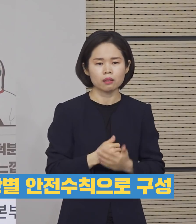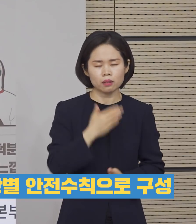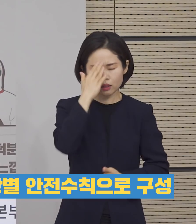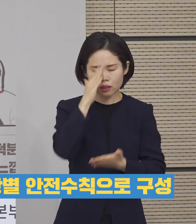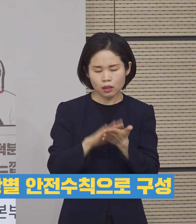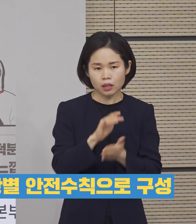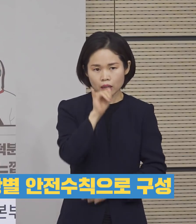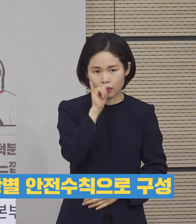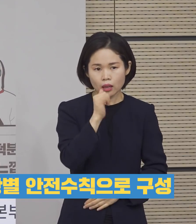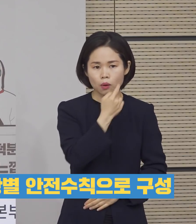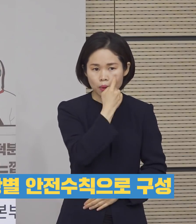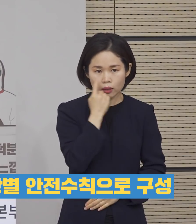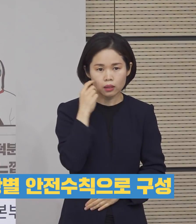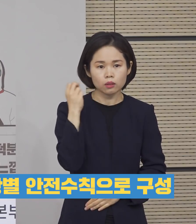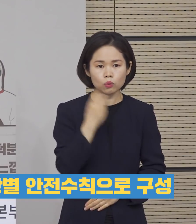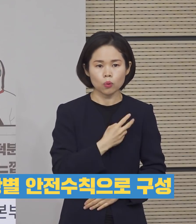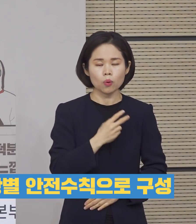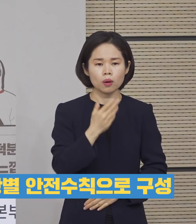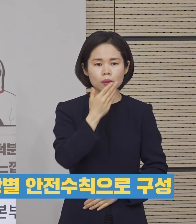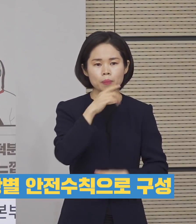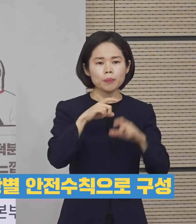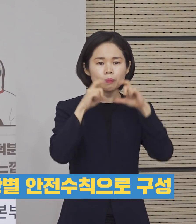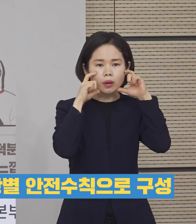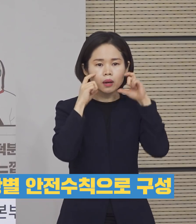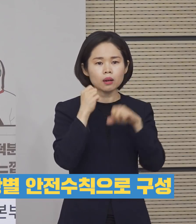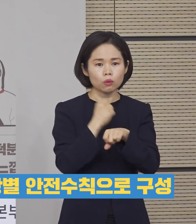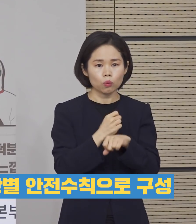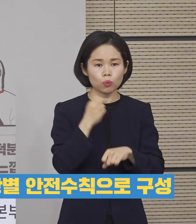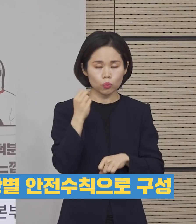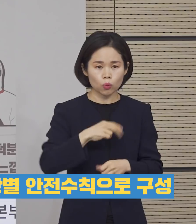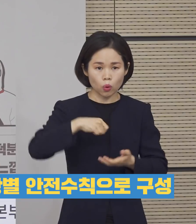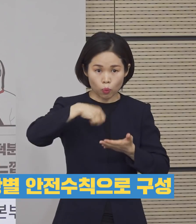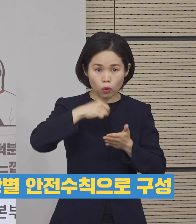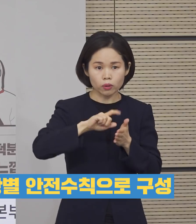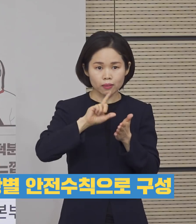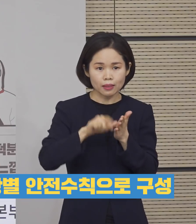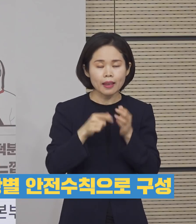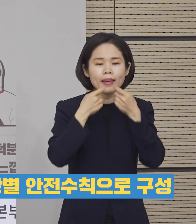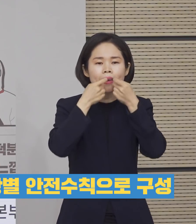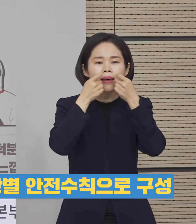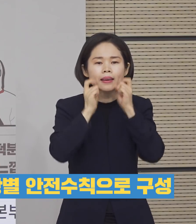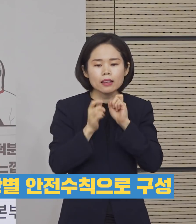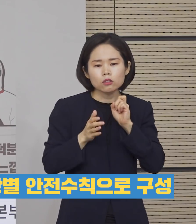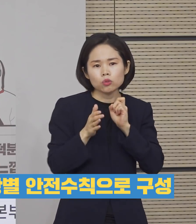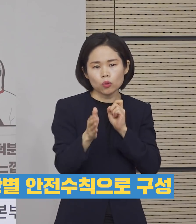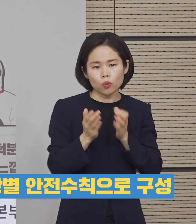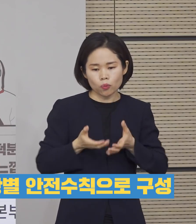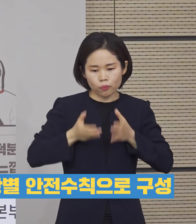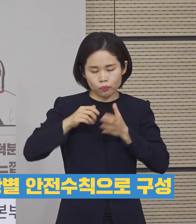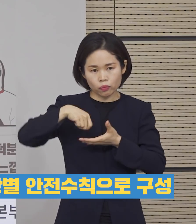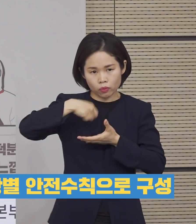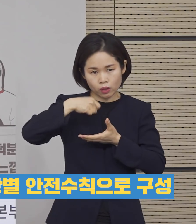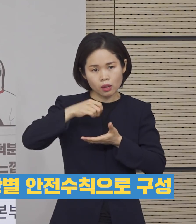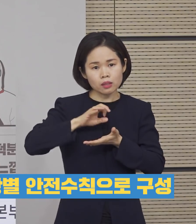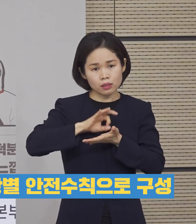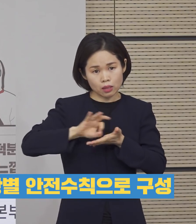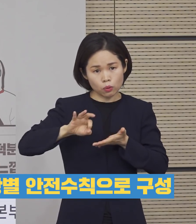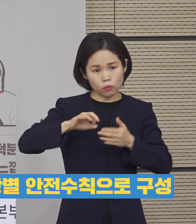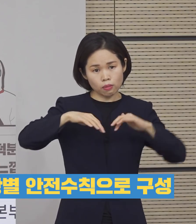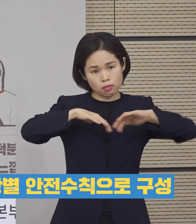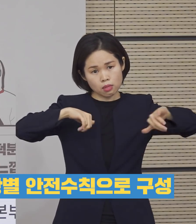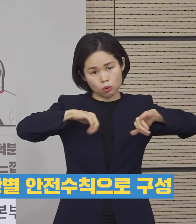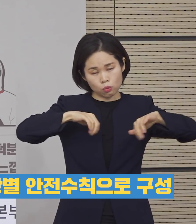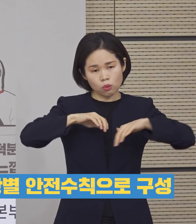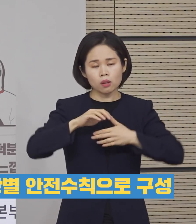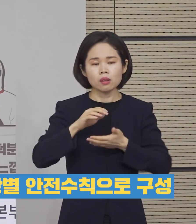여행지나 관광시설에 입장할 때 발열 체크, 마스크 착용, 또 그리고 음식물을 드실 때는 개인용